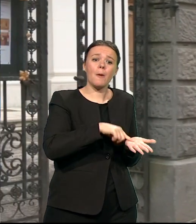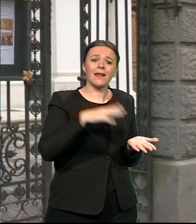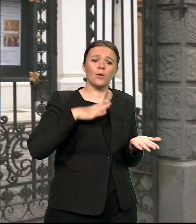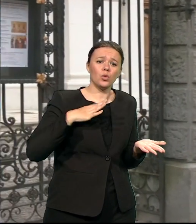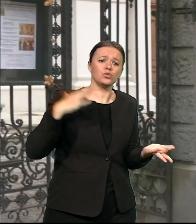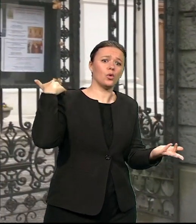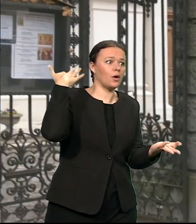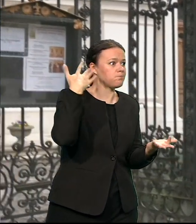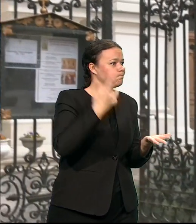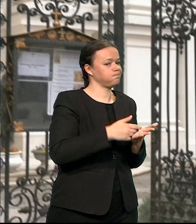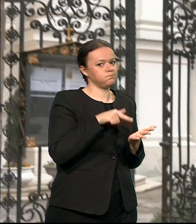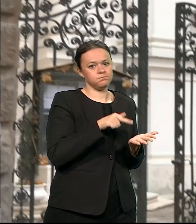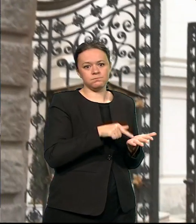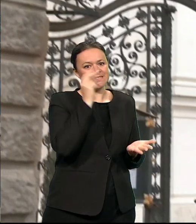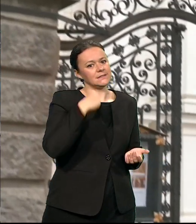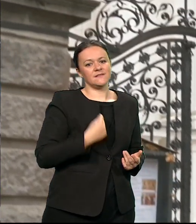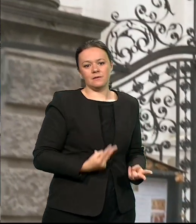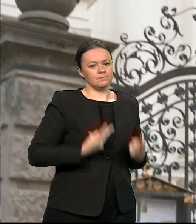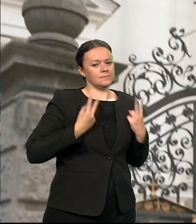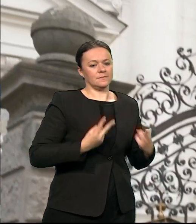od izuzetnog značaja.